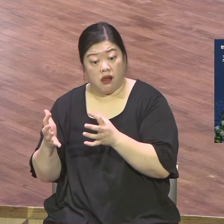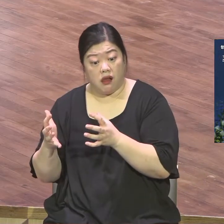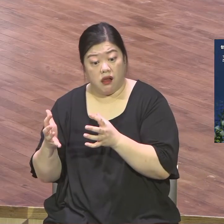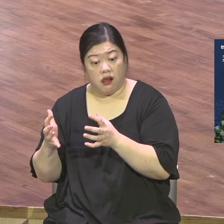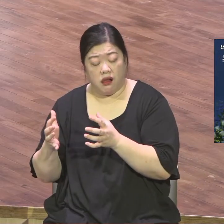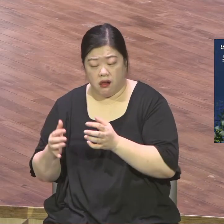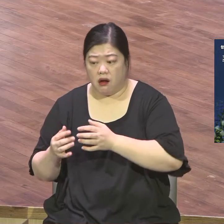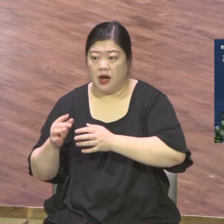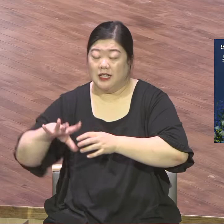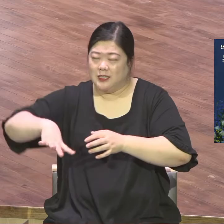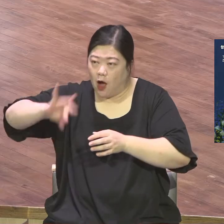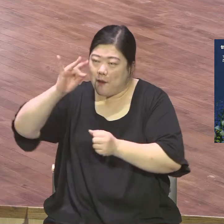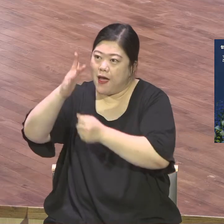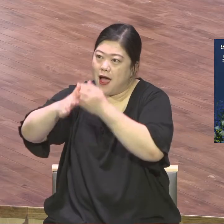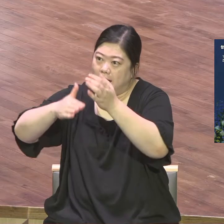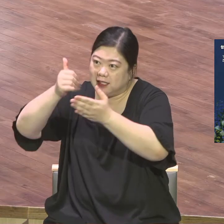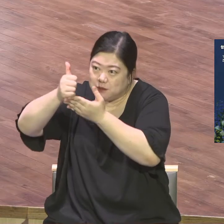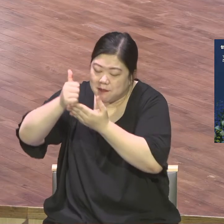가장 처참한 민족이 되었냐?